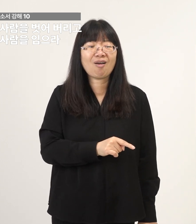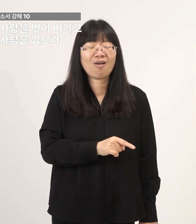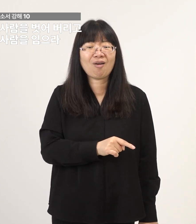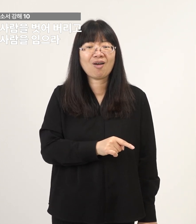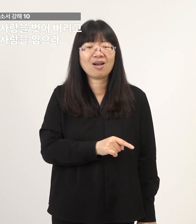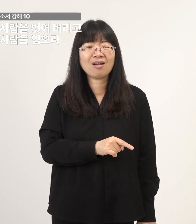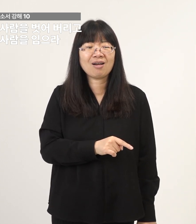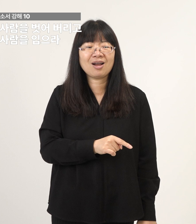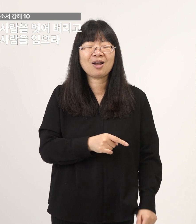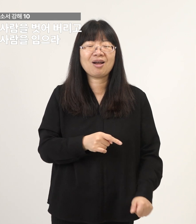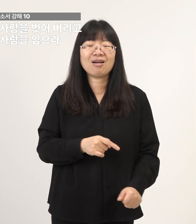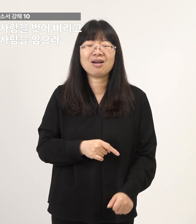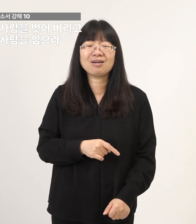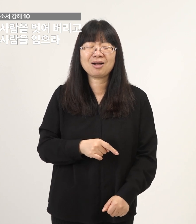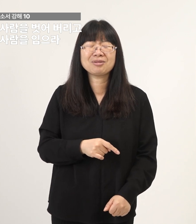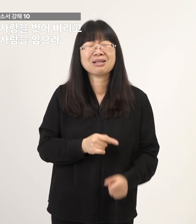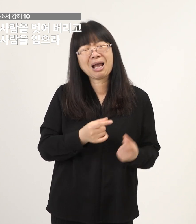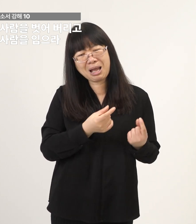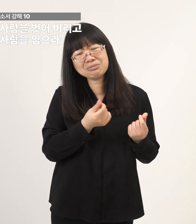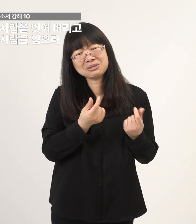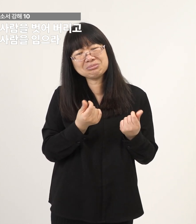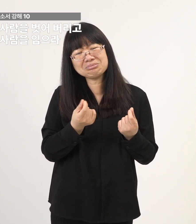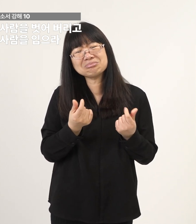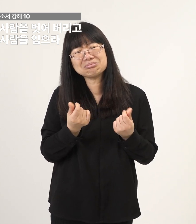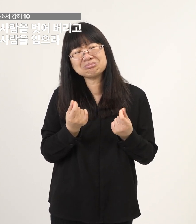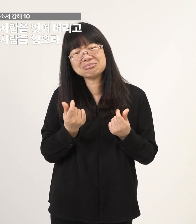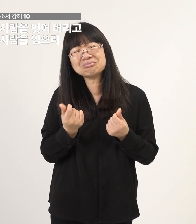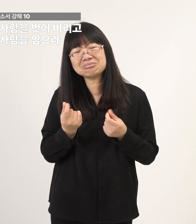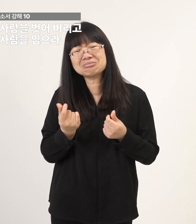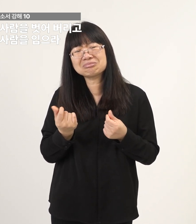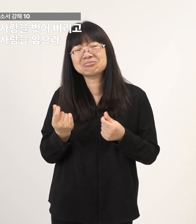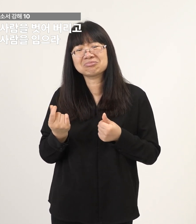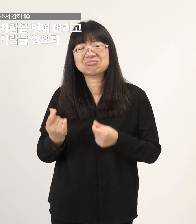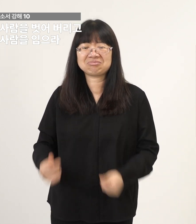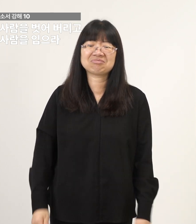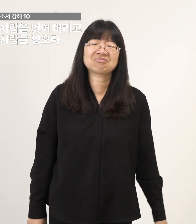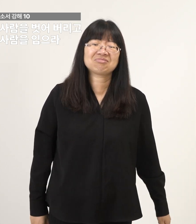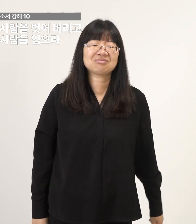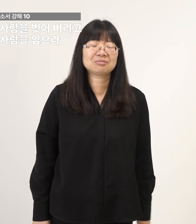욕 나올라? 그냥 다 거기서 거기에요. 예?